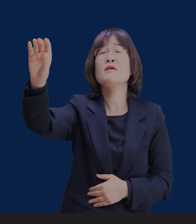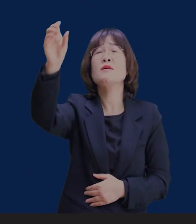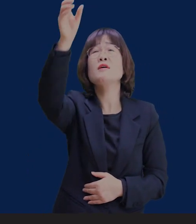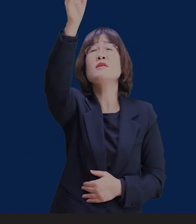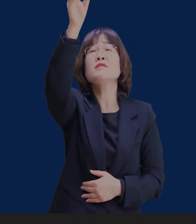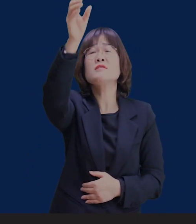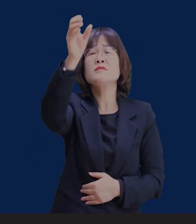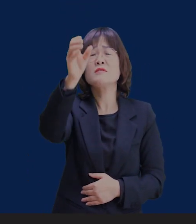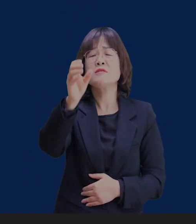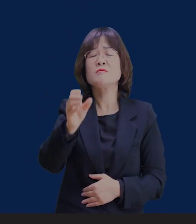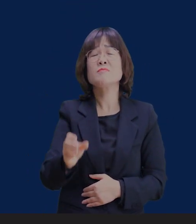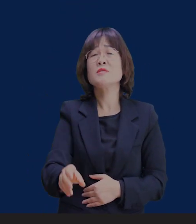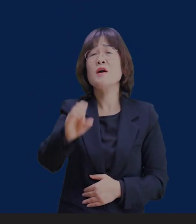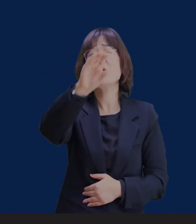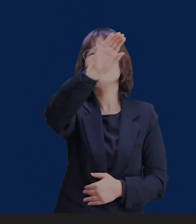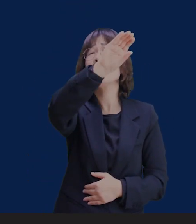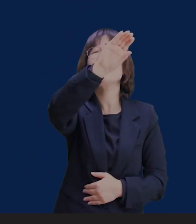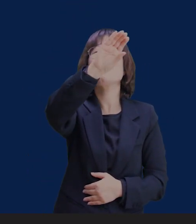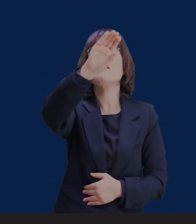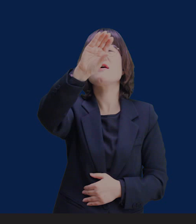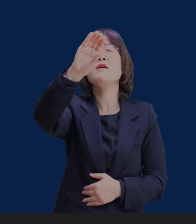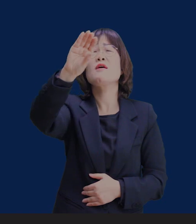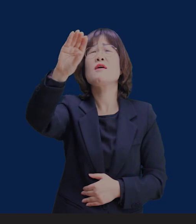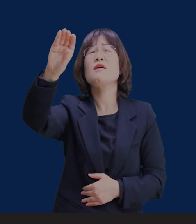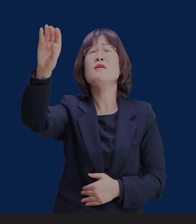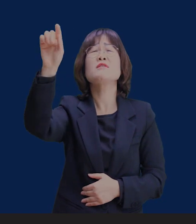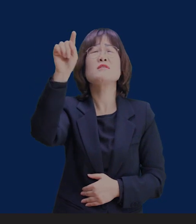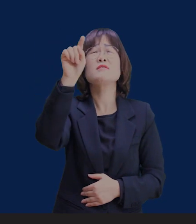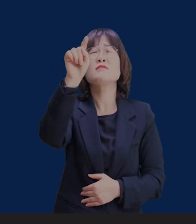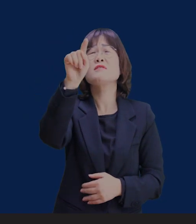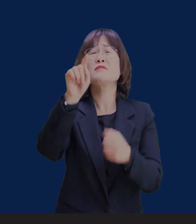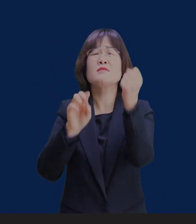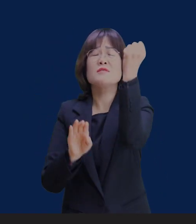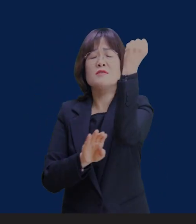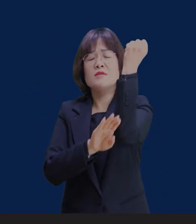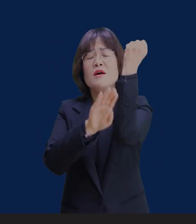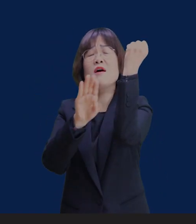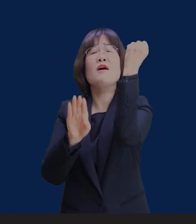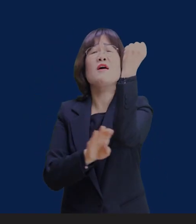십자가, 십자가